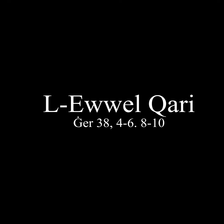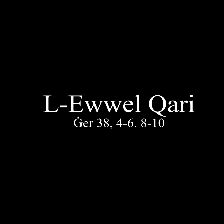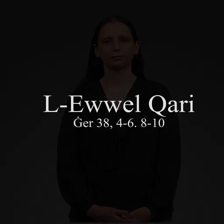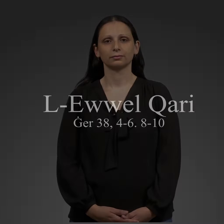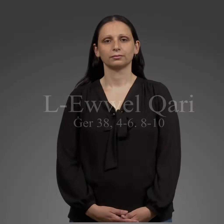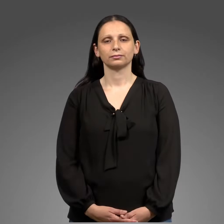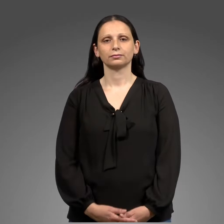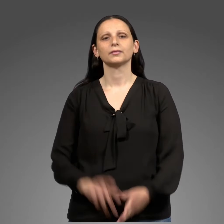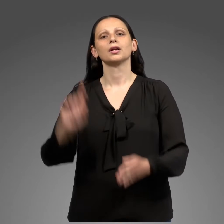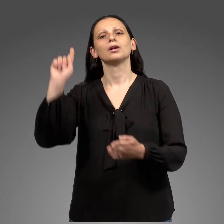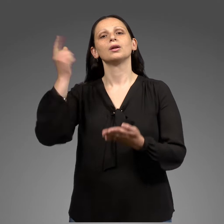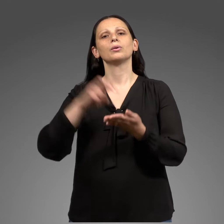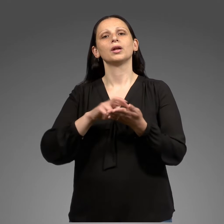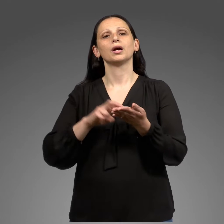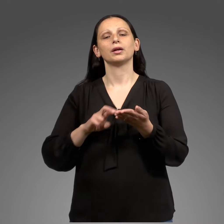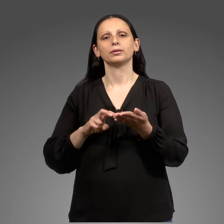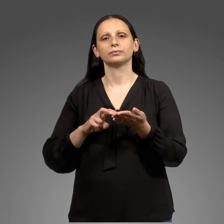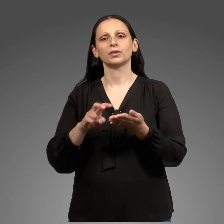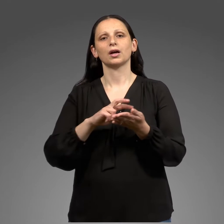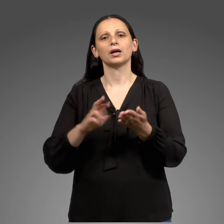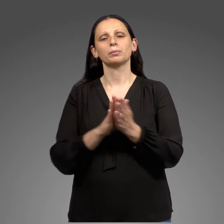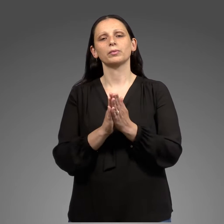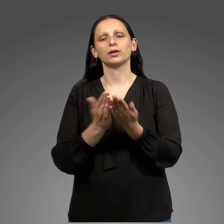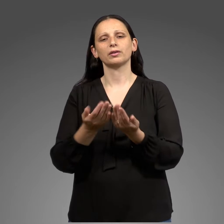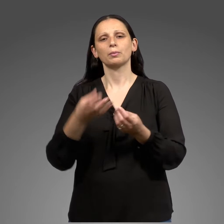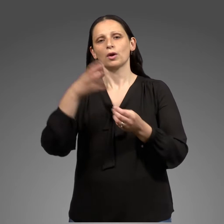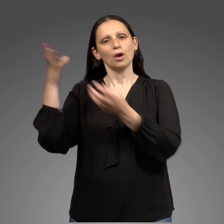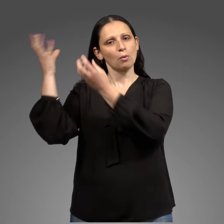L-awwal għari Għari milktib tal-profeta ġeramija